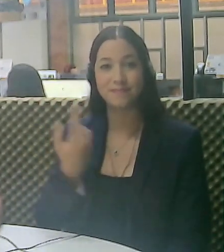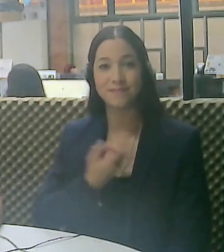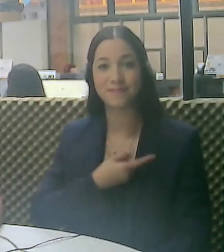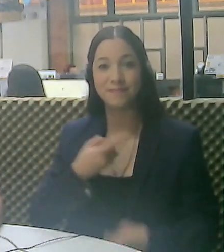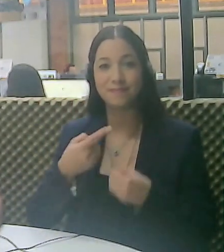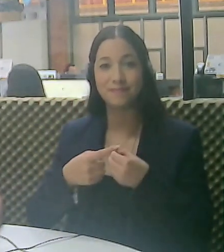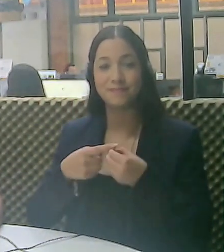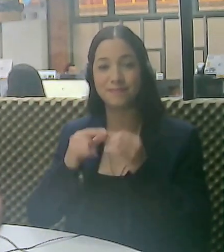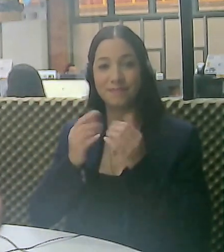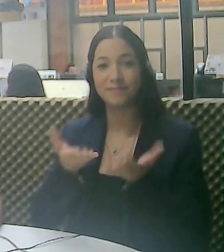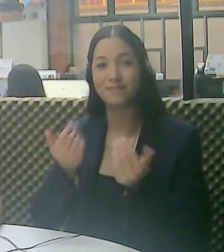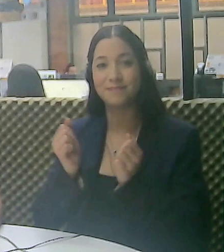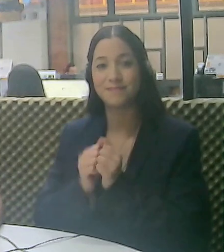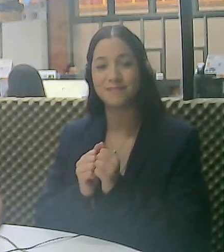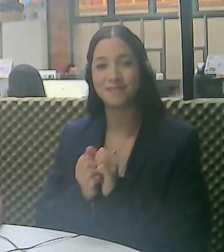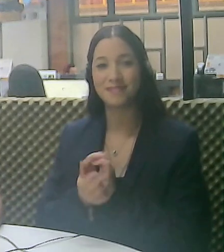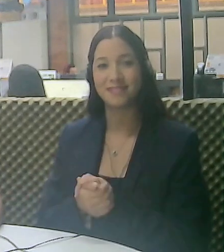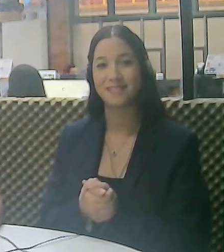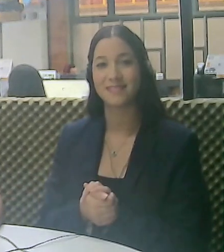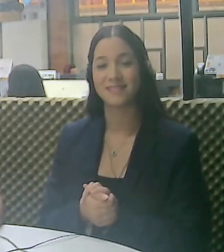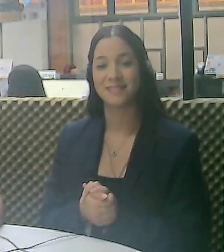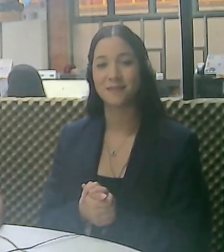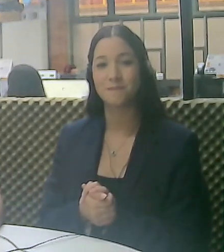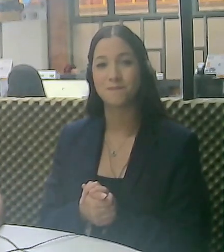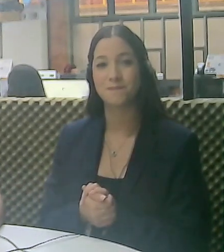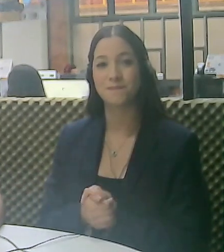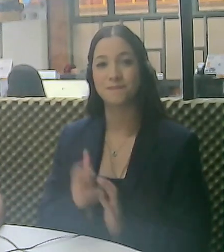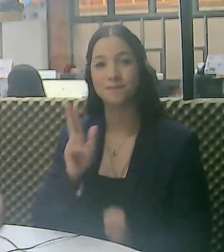Nossa Cidade. Vem com a gente!